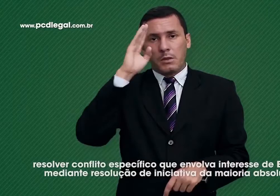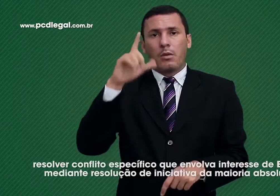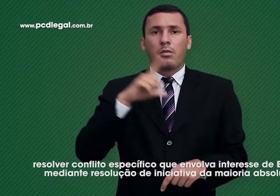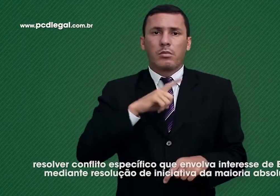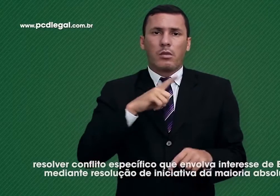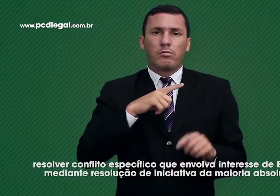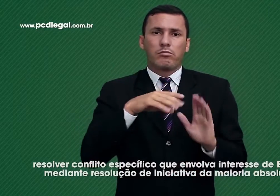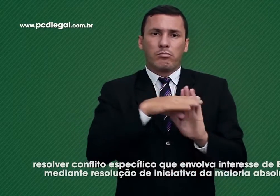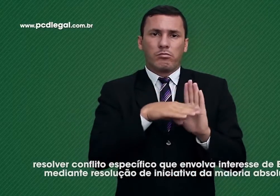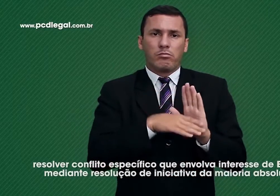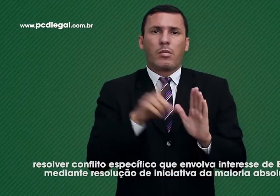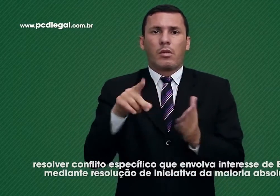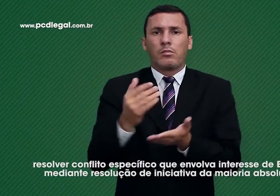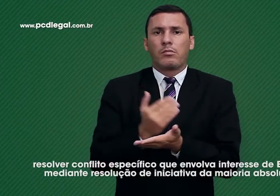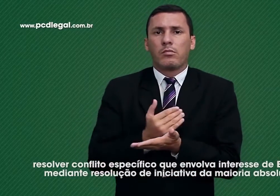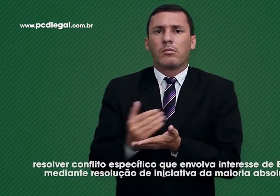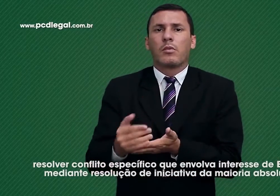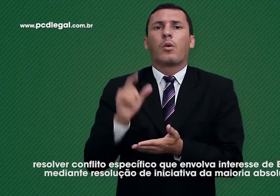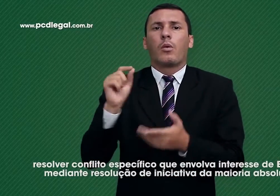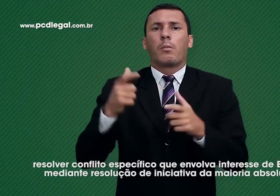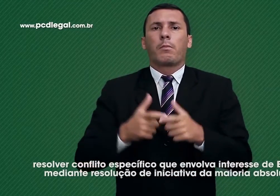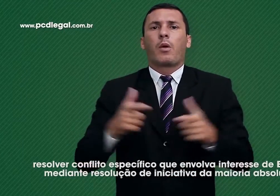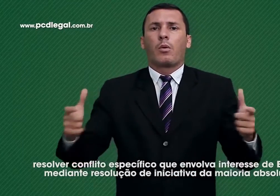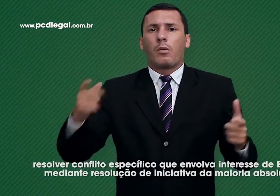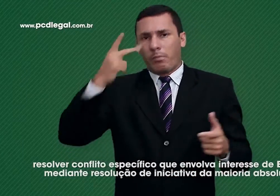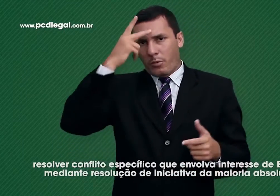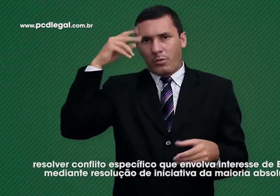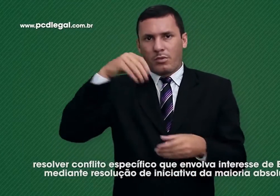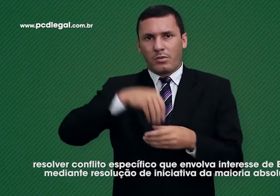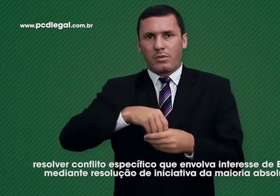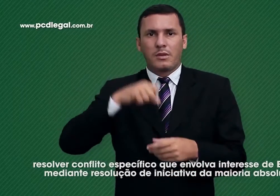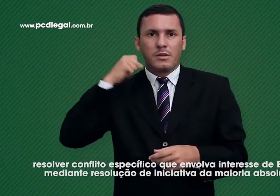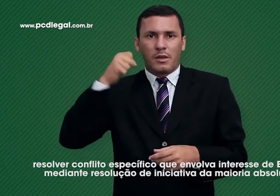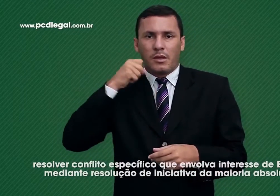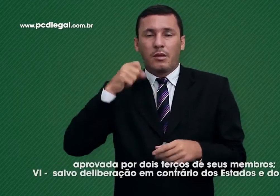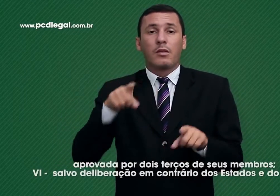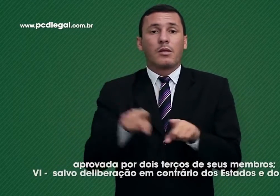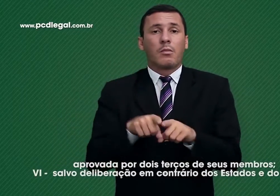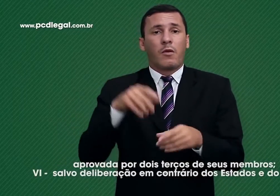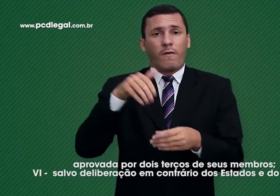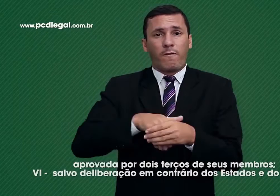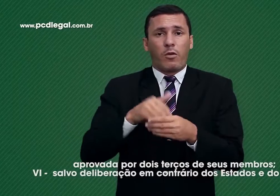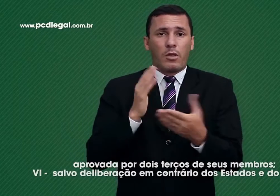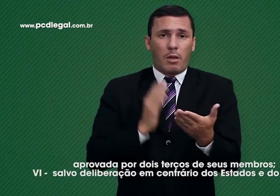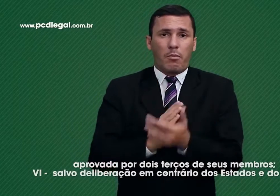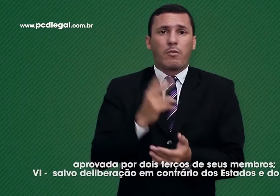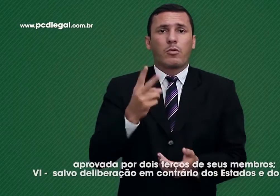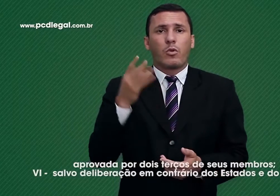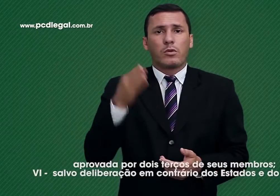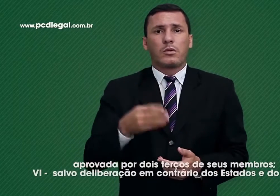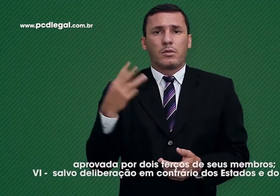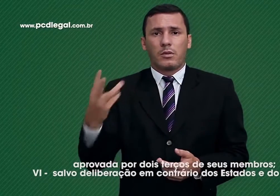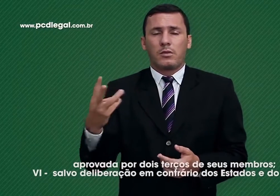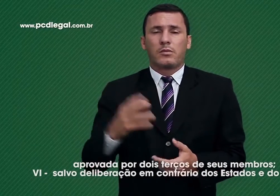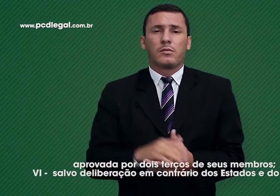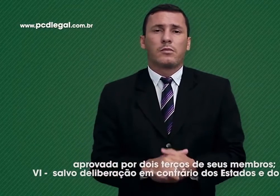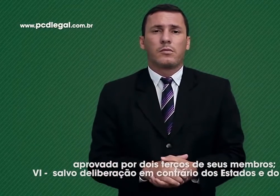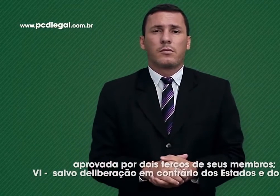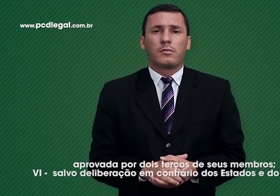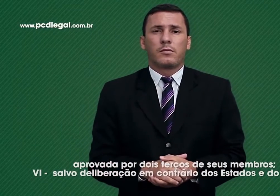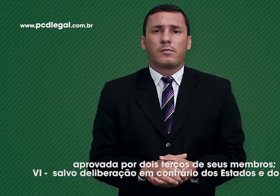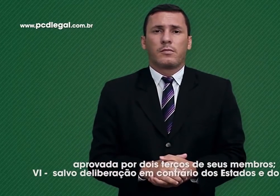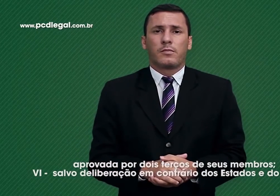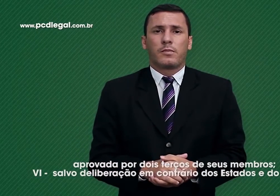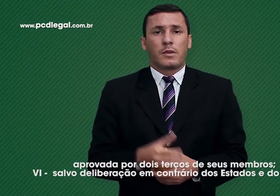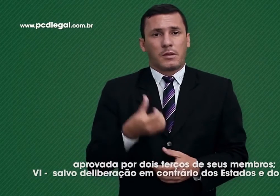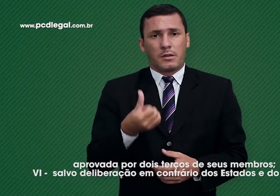Estados mediante resolução de iniciativa da maioria absoluta e aprovada por 2/3 de seus